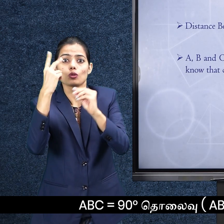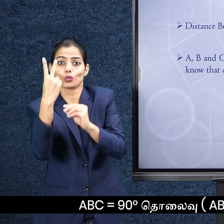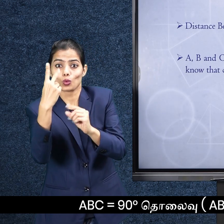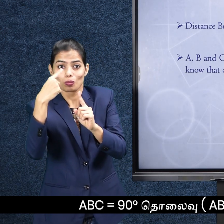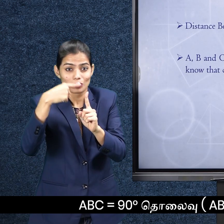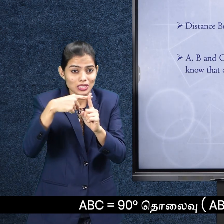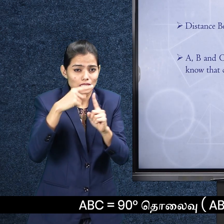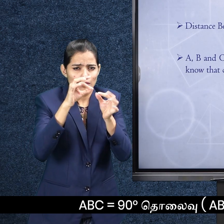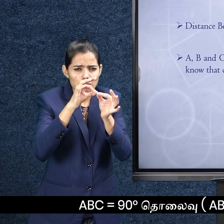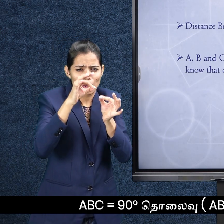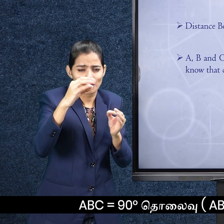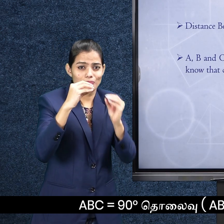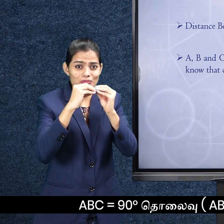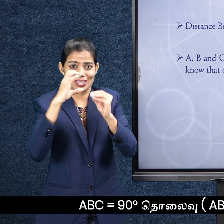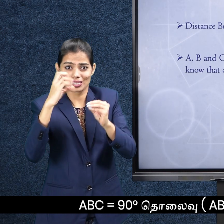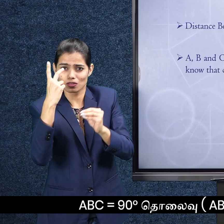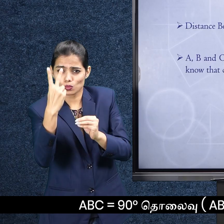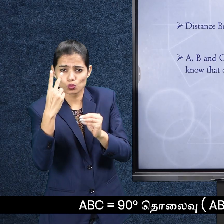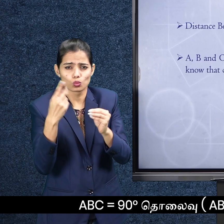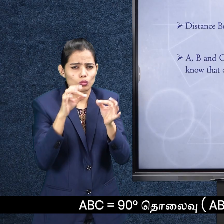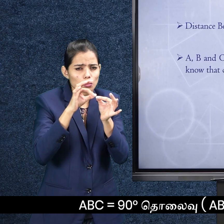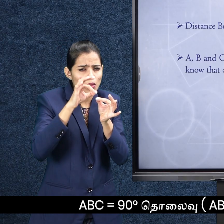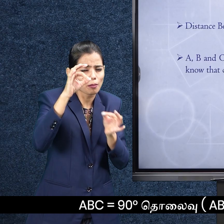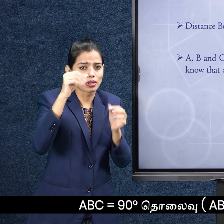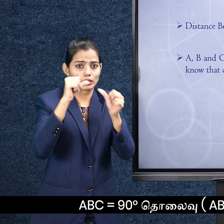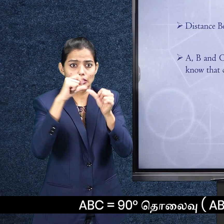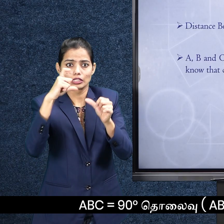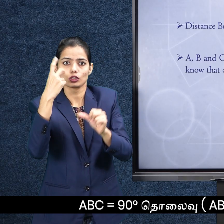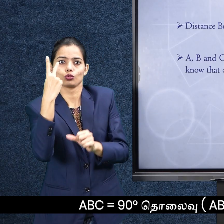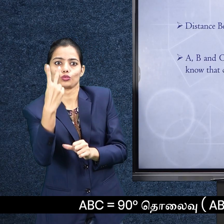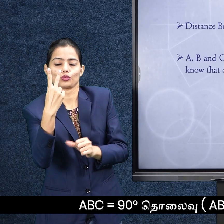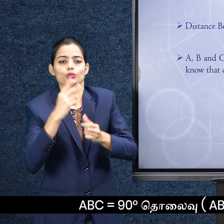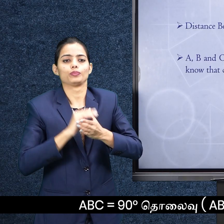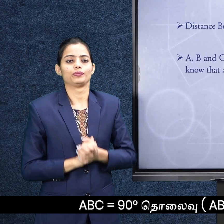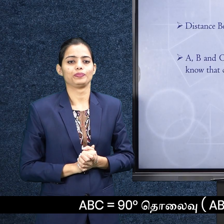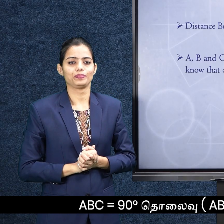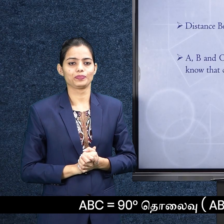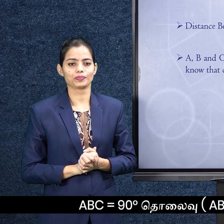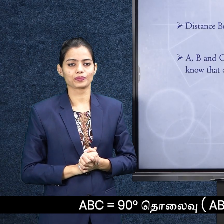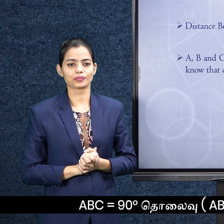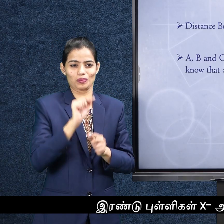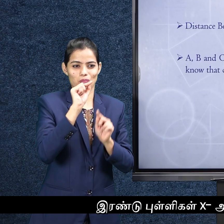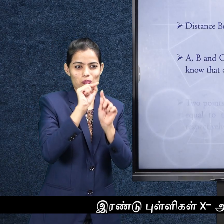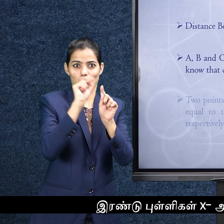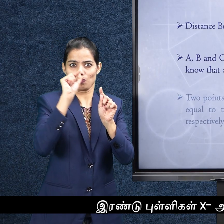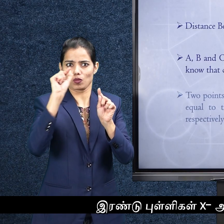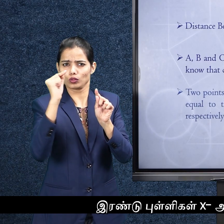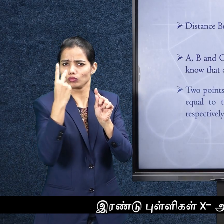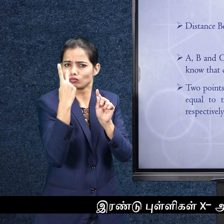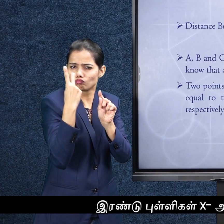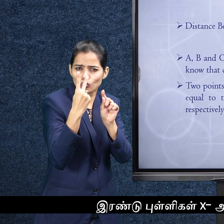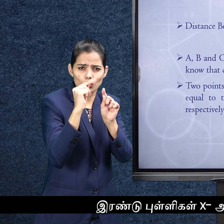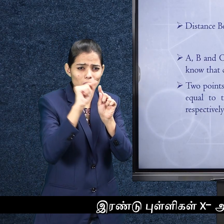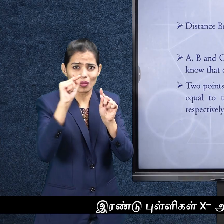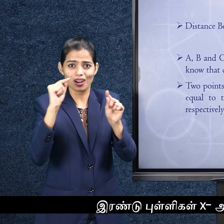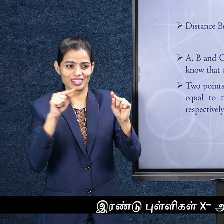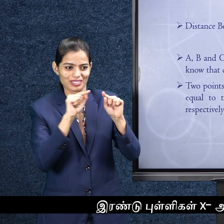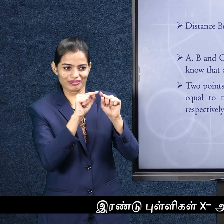2 கூட்டல் தூரம் வட்டடைப்புக்குறிக்குள் பிசி மேலிலக்கு 2 ஈடு தூரம். 2 புள்ளிகள் x